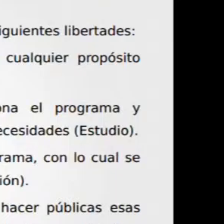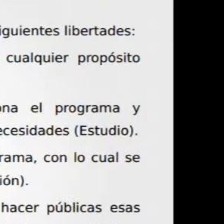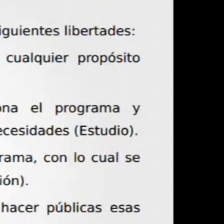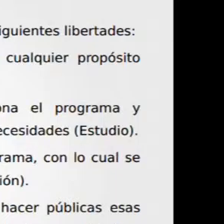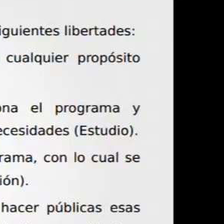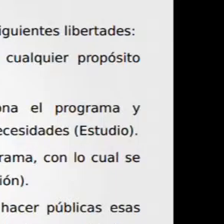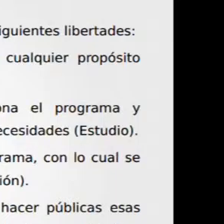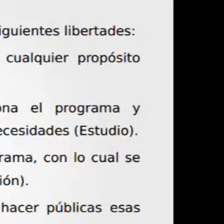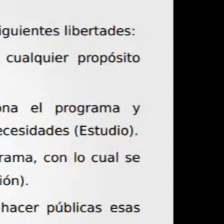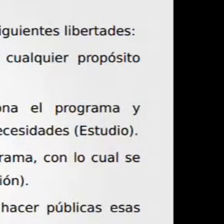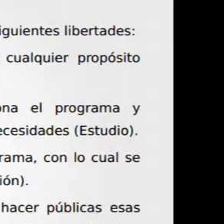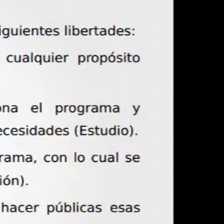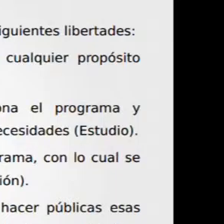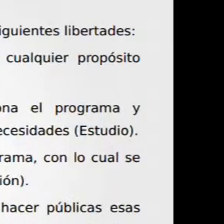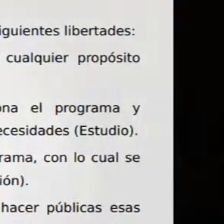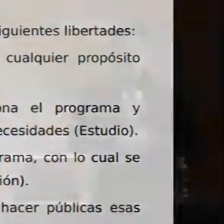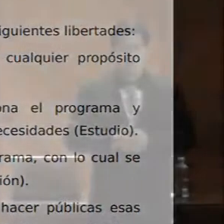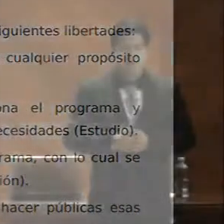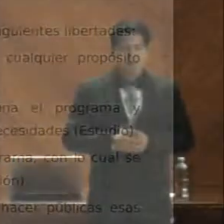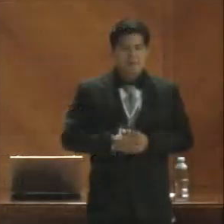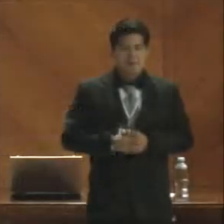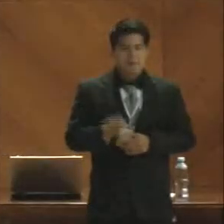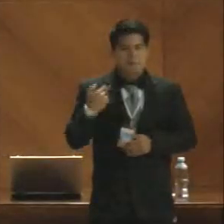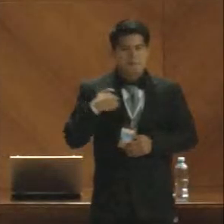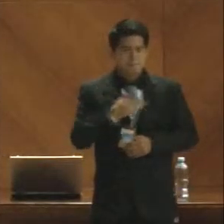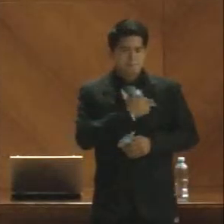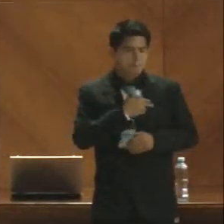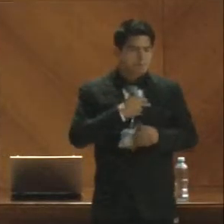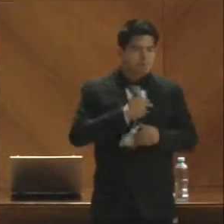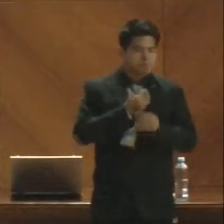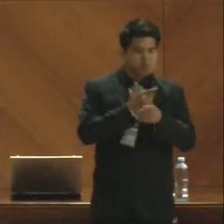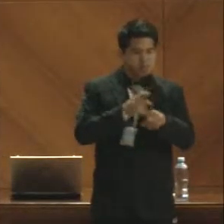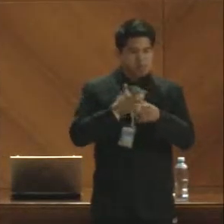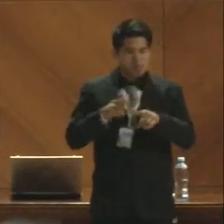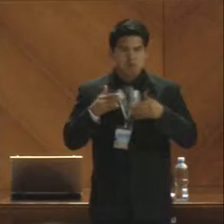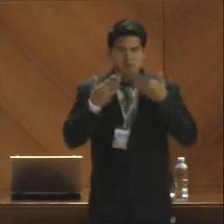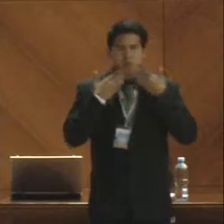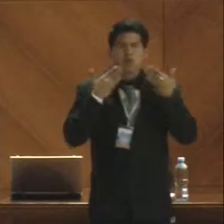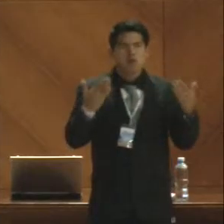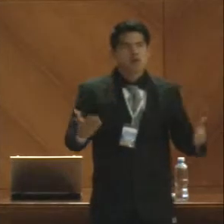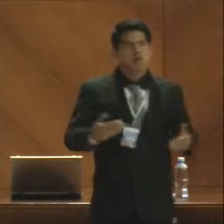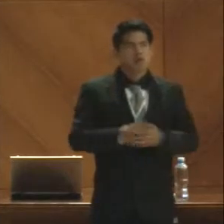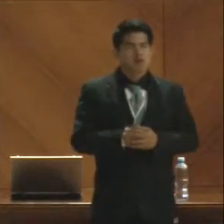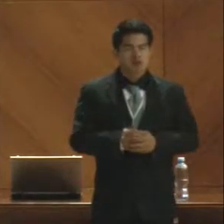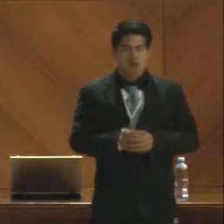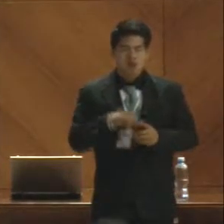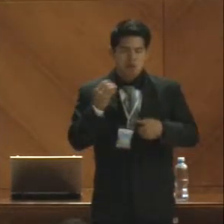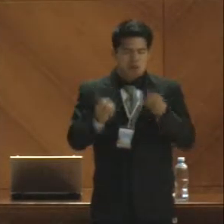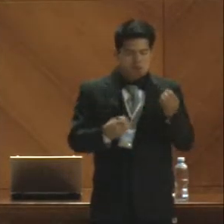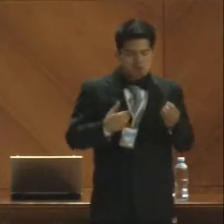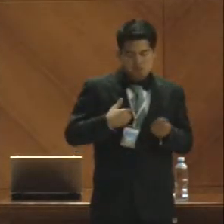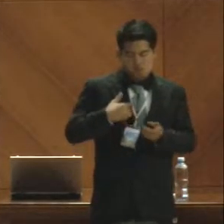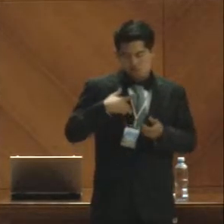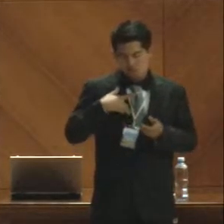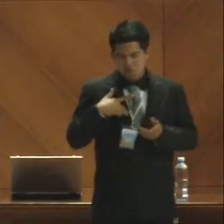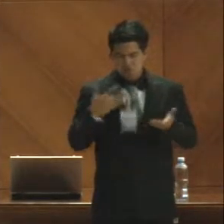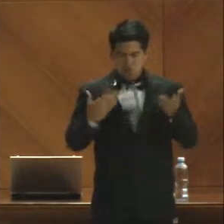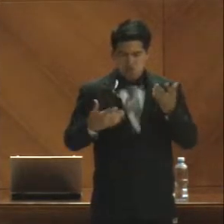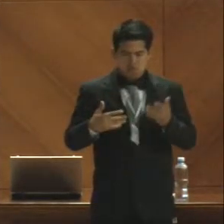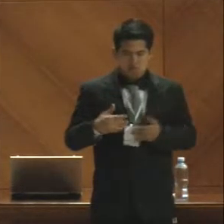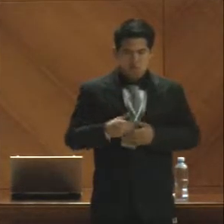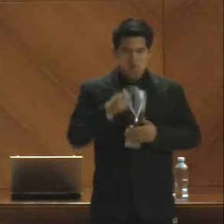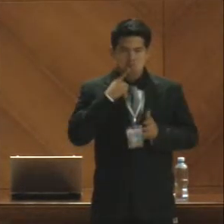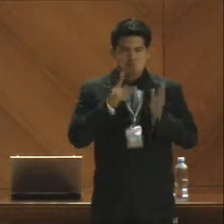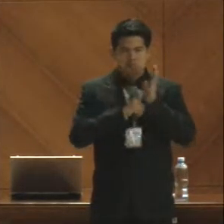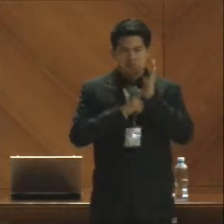entender. La primera libertad que nosotros tenemos con el software libre es la libertad de usar el programa para cualquier fin. ¿Sí? Les doy